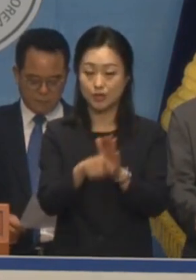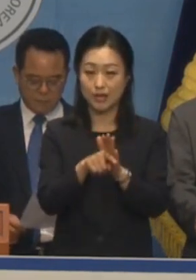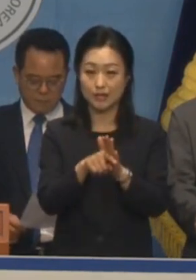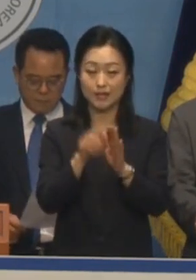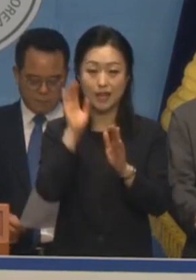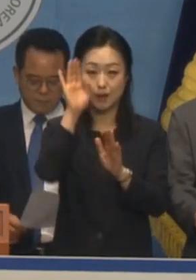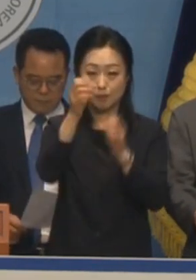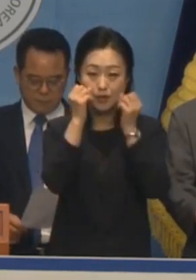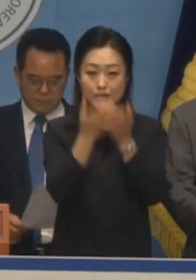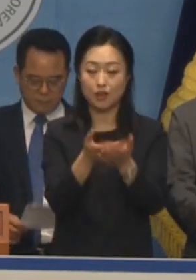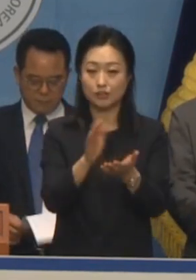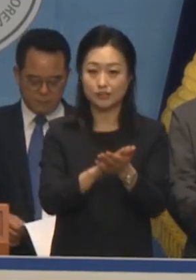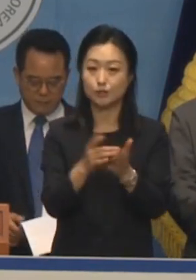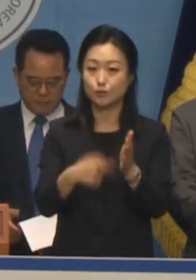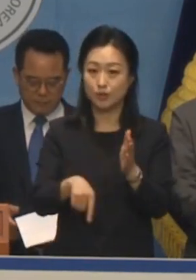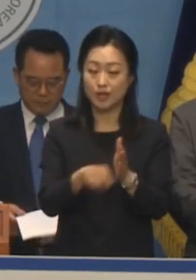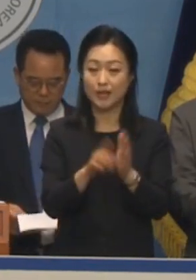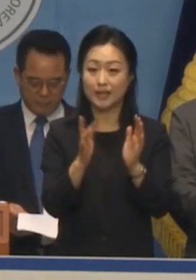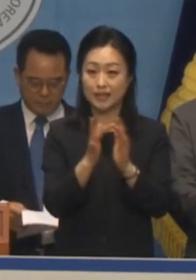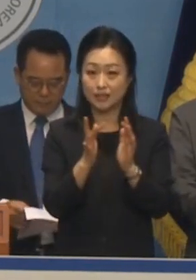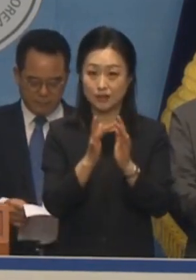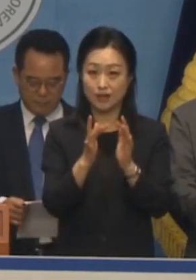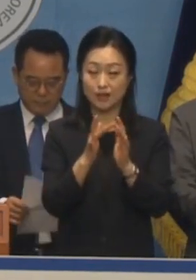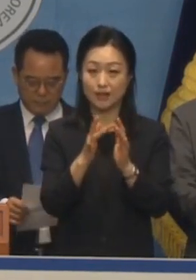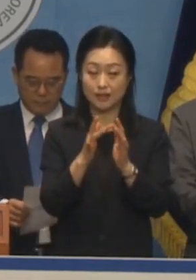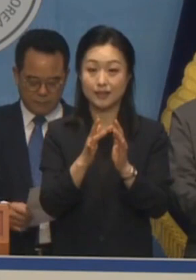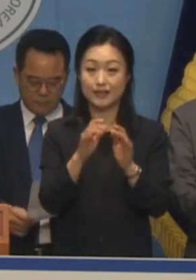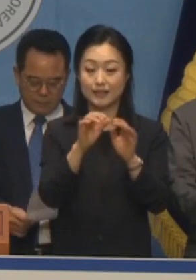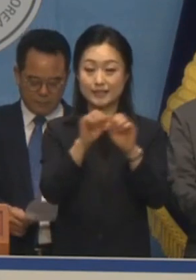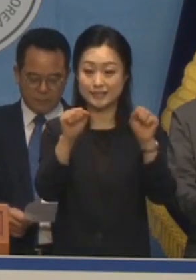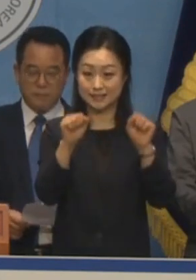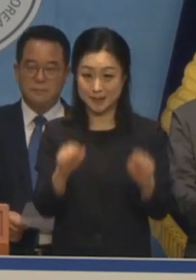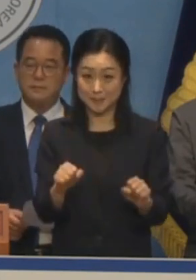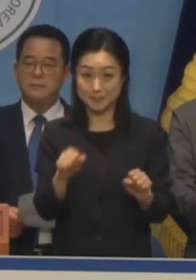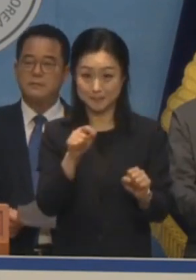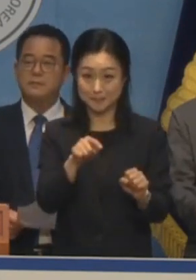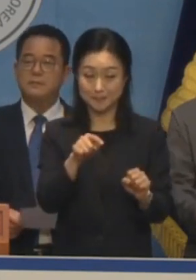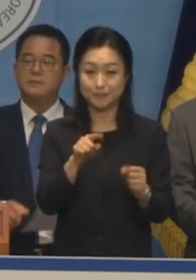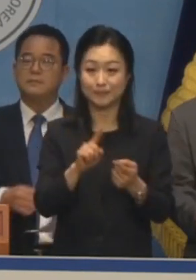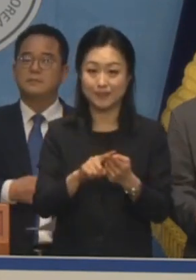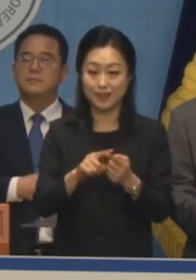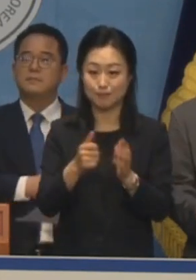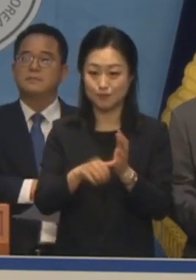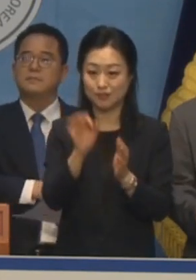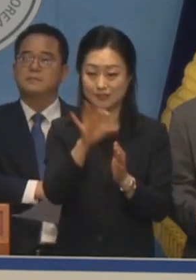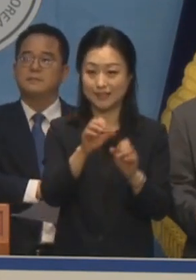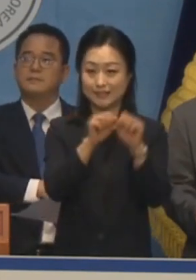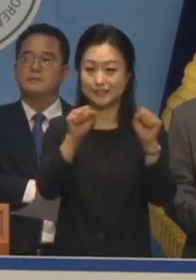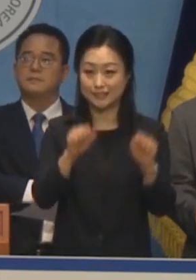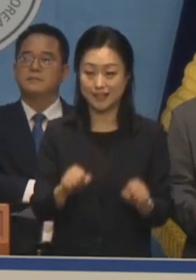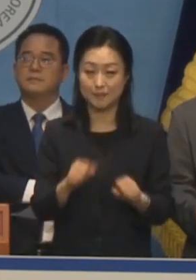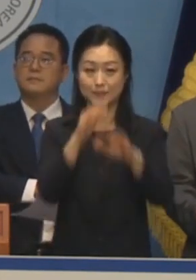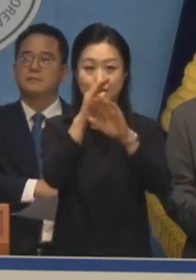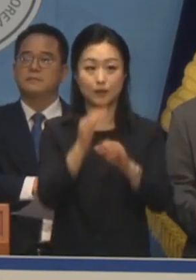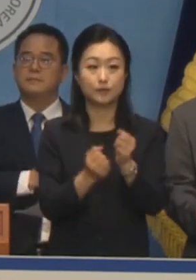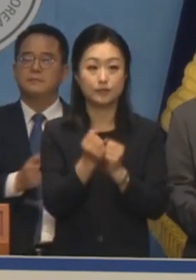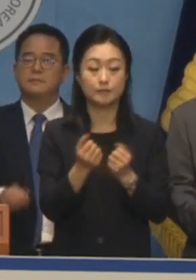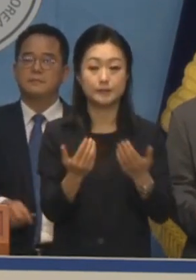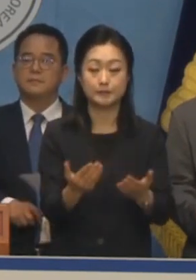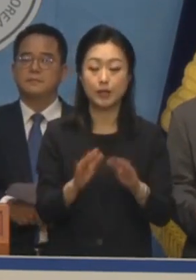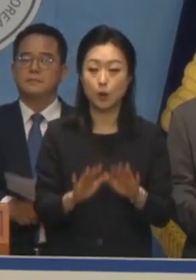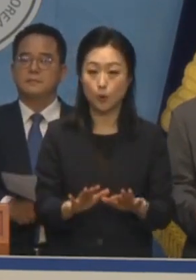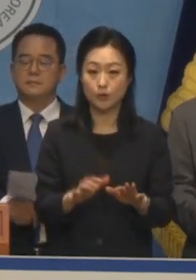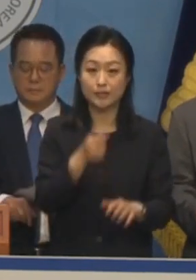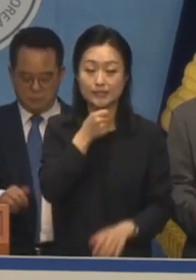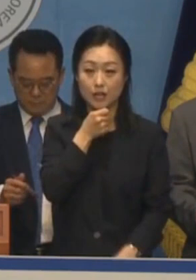위해 온라인 플랫폼 8월 국회 재정 촉구 기자회견을 시작하겠습니다. 오늘